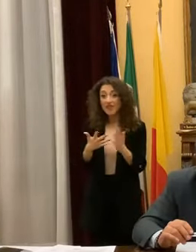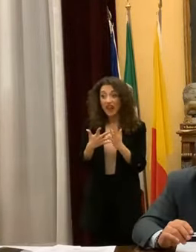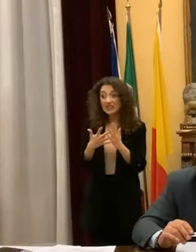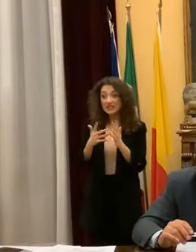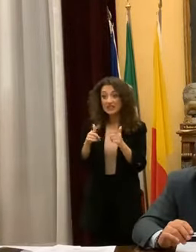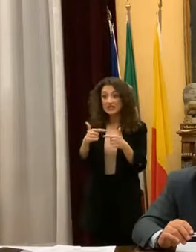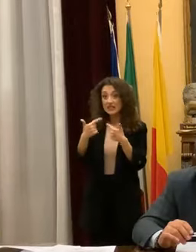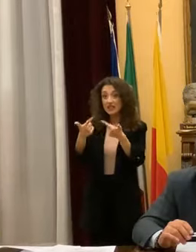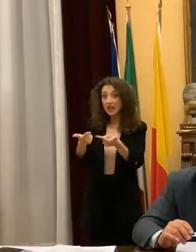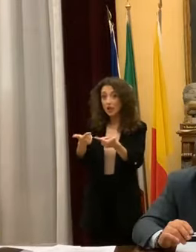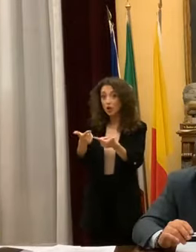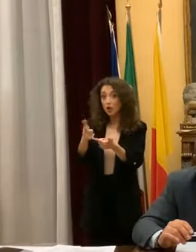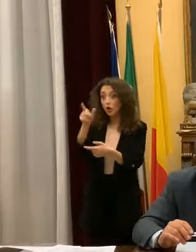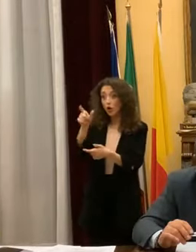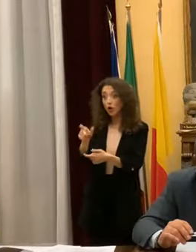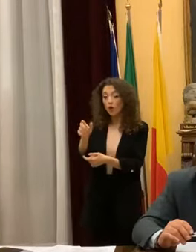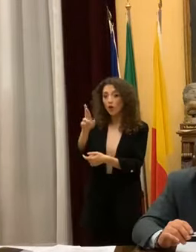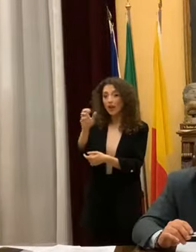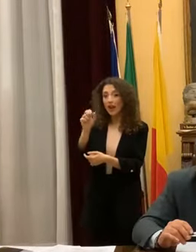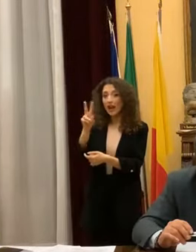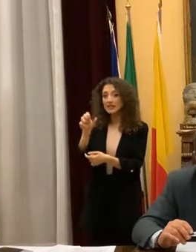al Burrazza perché magari